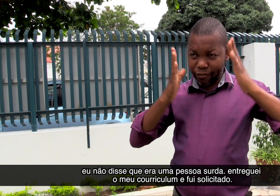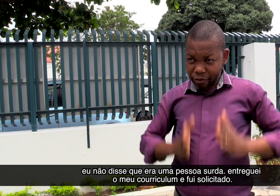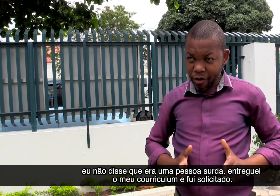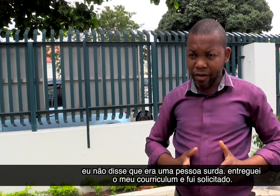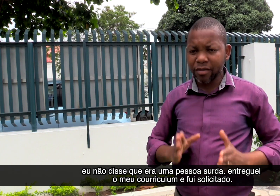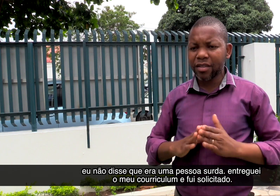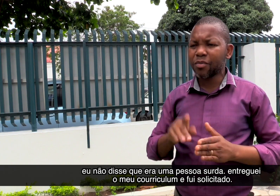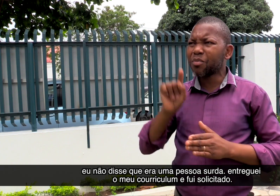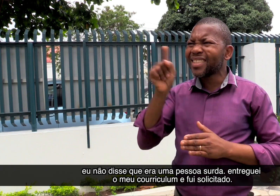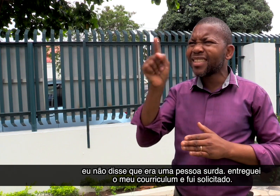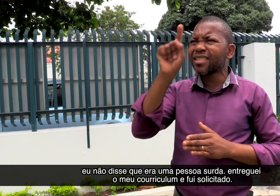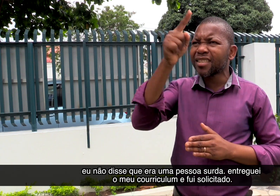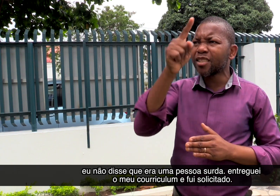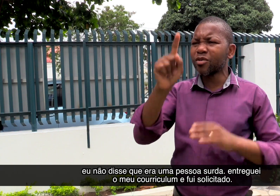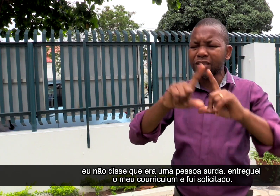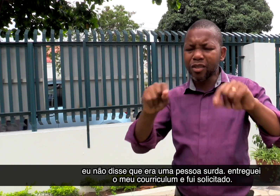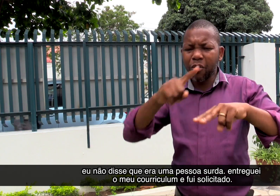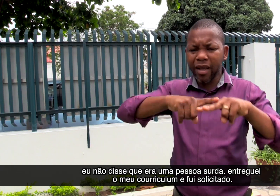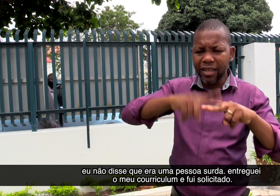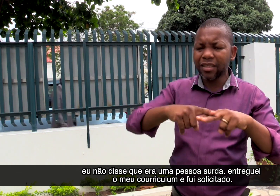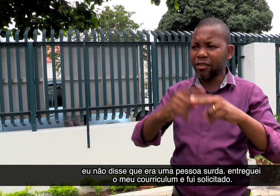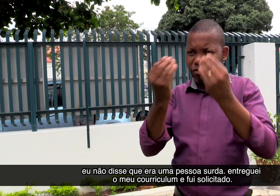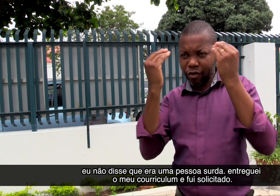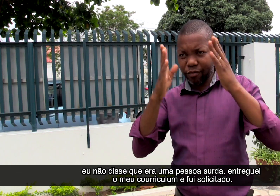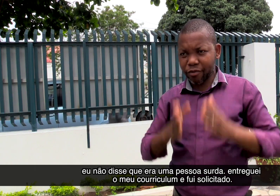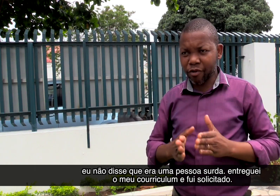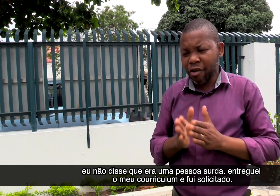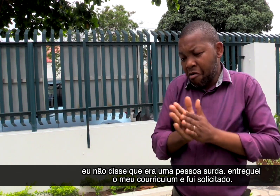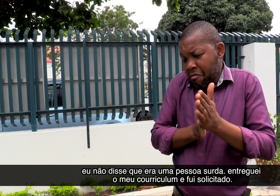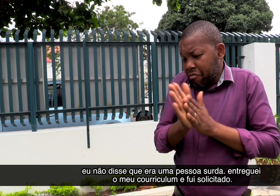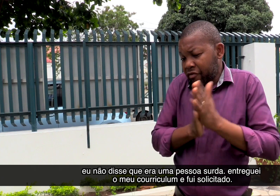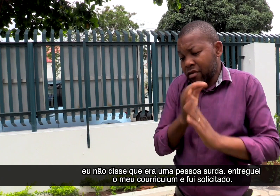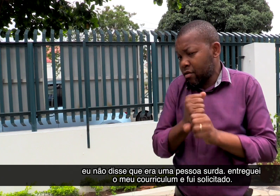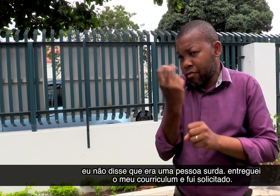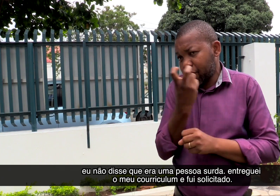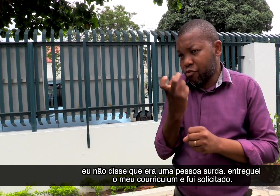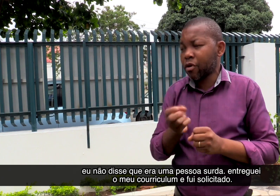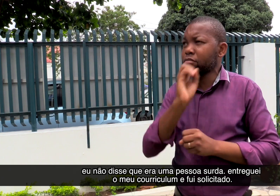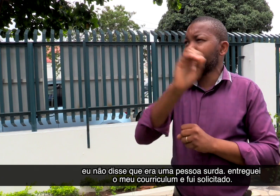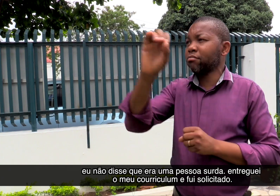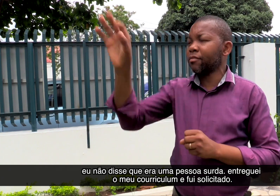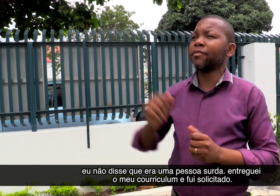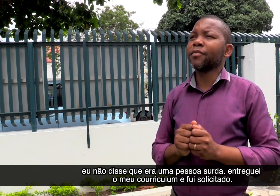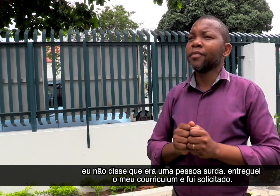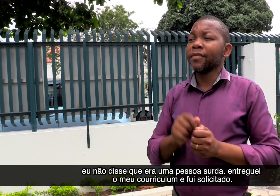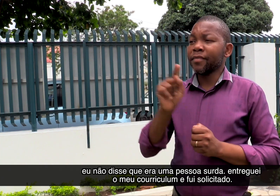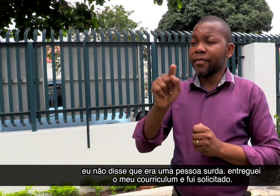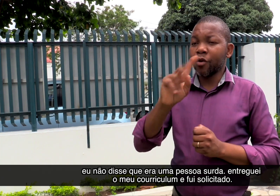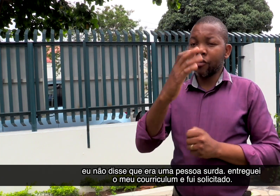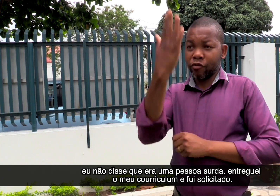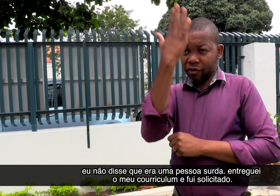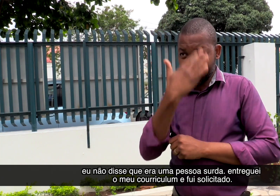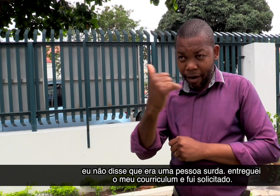é, eu não disse que era uma pessoa surda. Só queria uma pessoa que pudesse formar-se. Eu fui